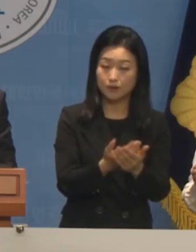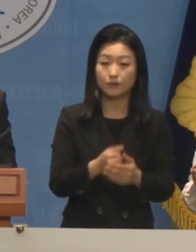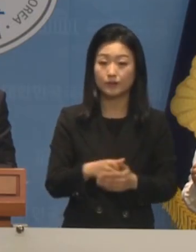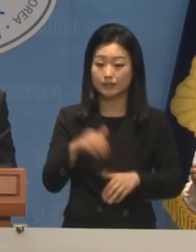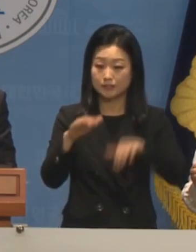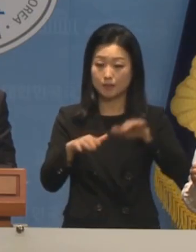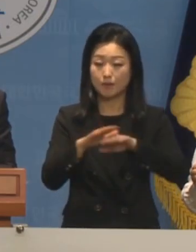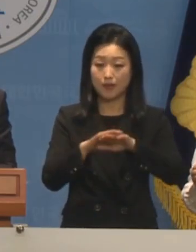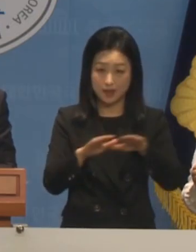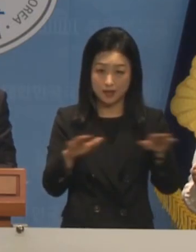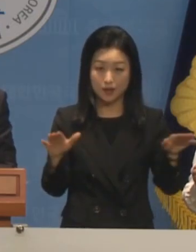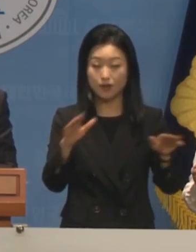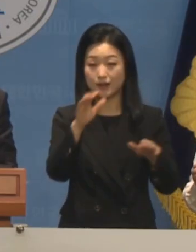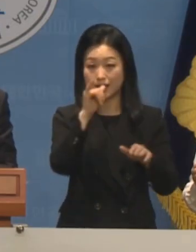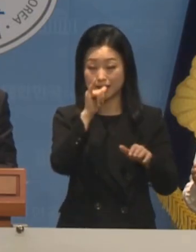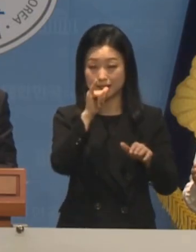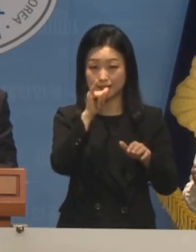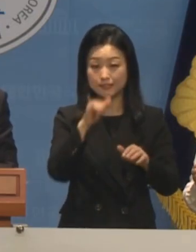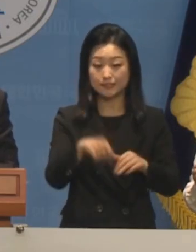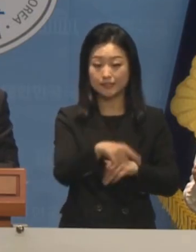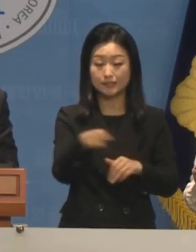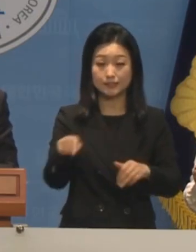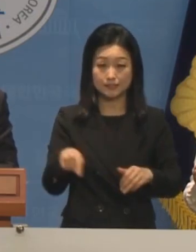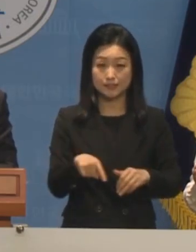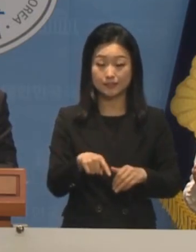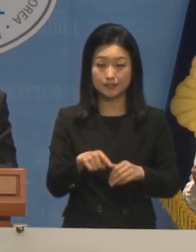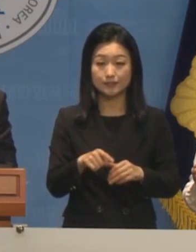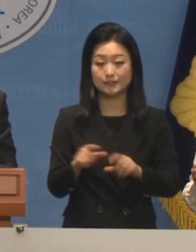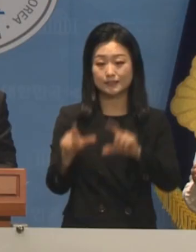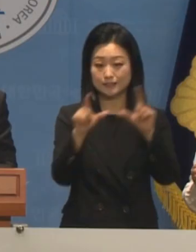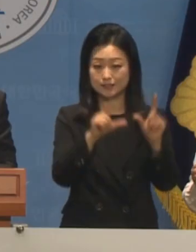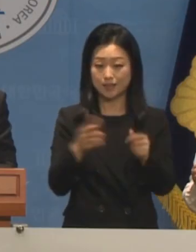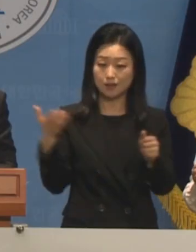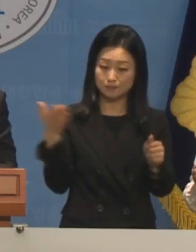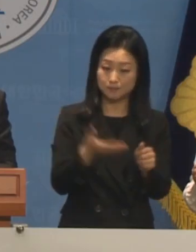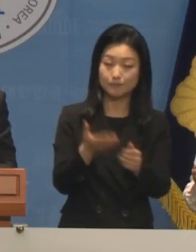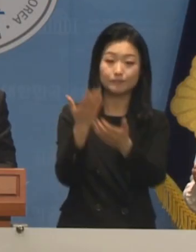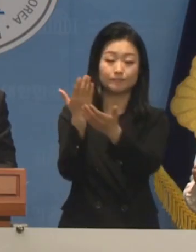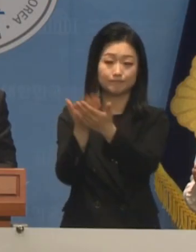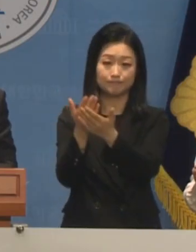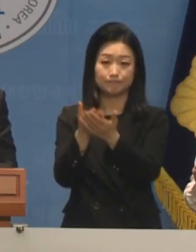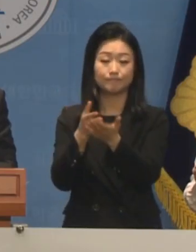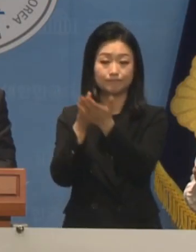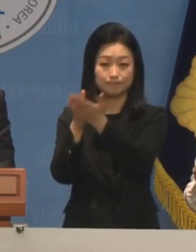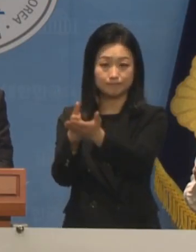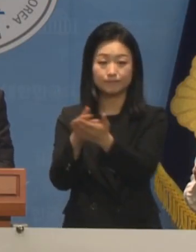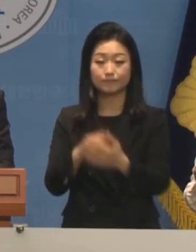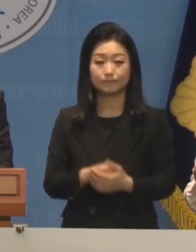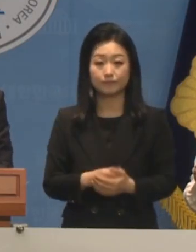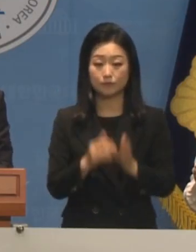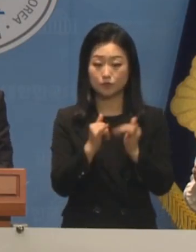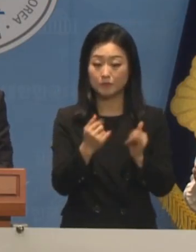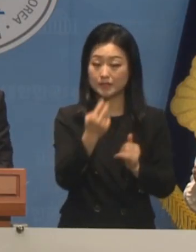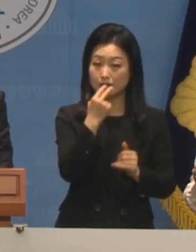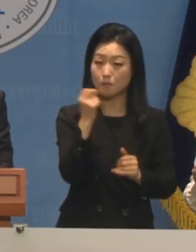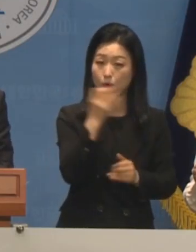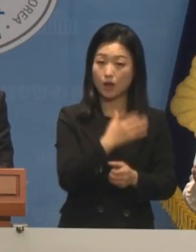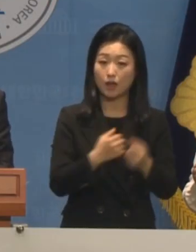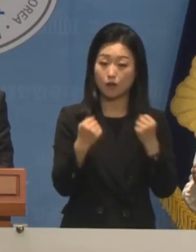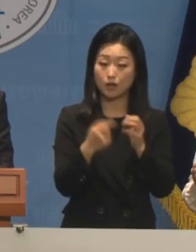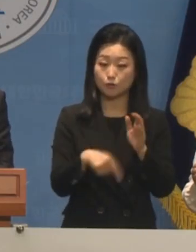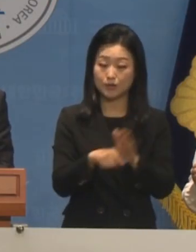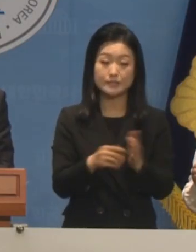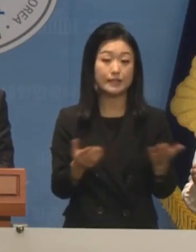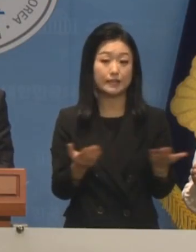행복한 보건 의료 인력을 만들기 위한 핵심적인 과제일 것입니다 또 국민의 생명과 건강을 위해